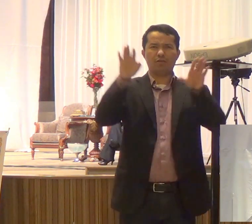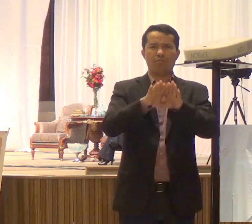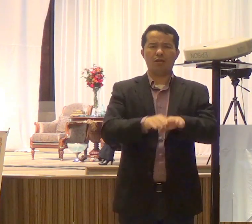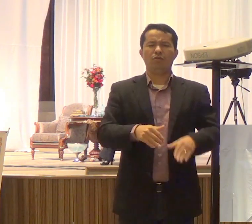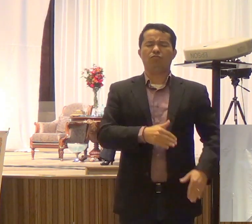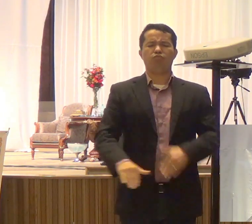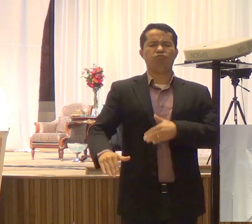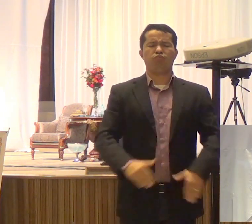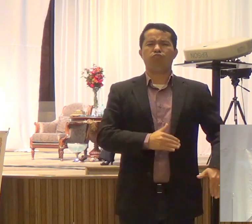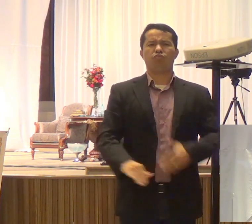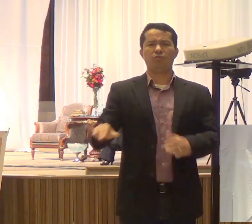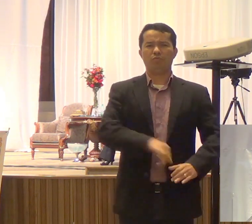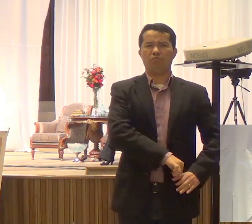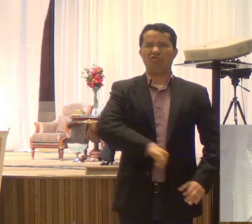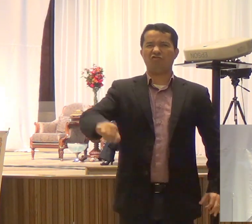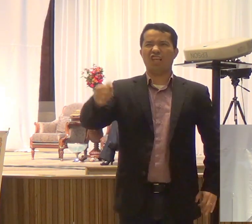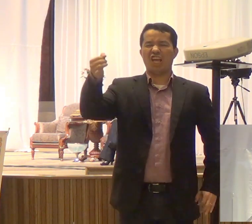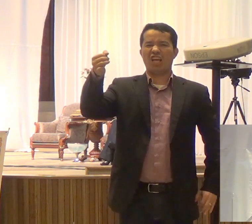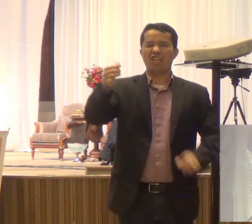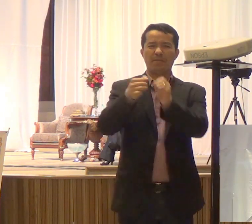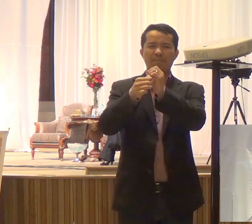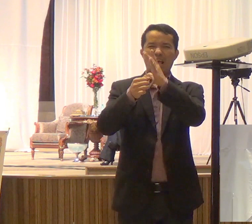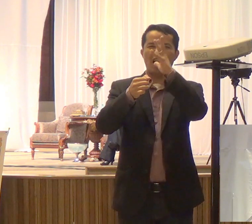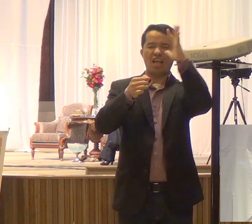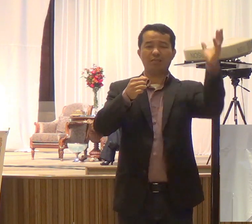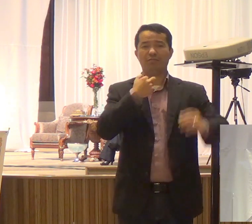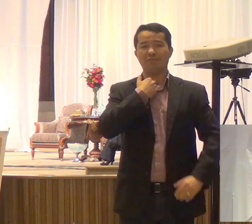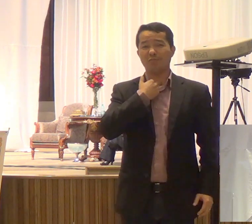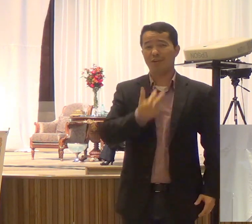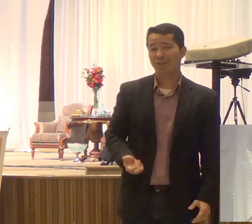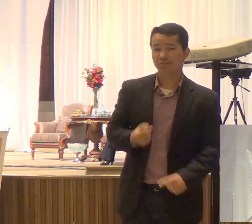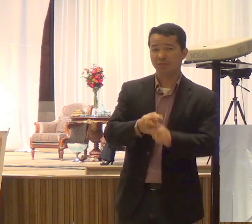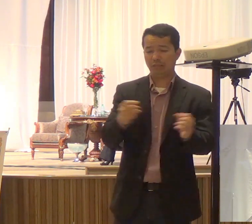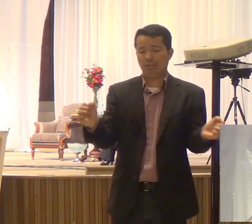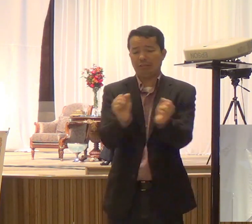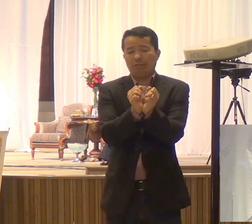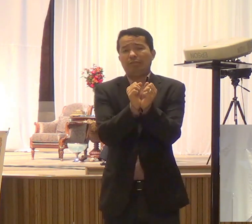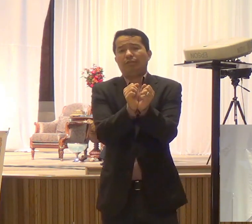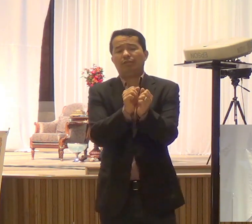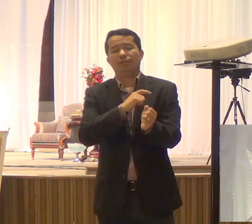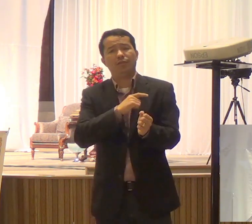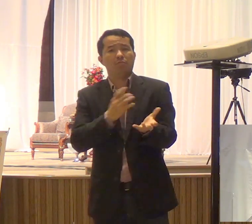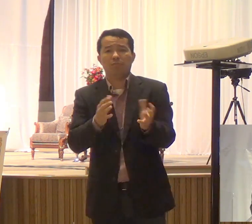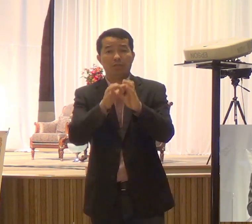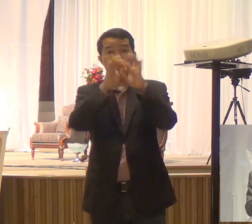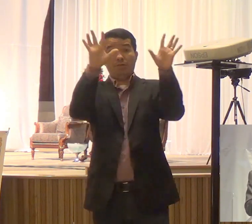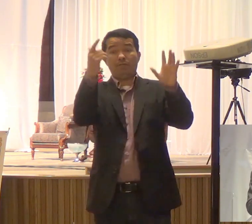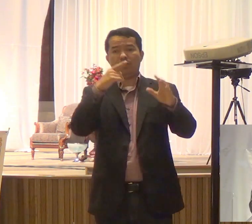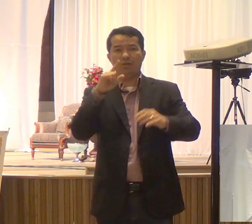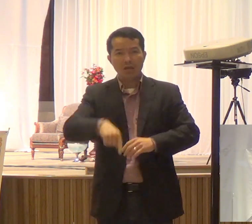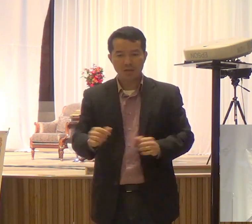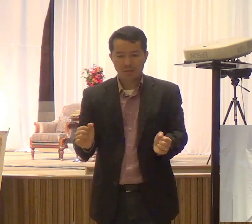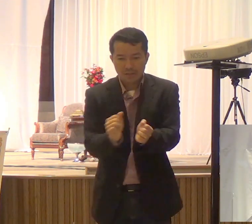marchando bonitinho com as suas espadas polidas, porque essa liberdade, essa independência não